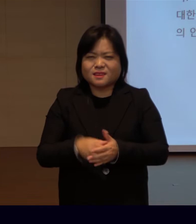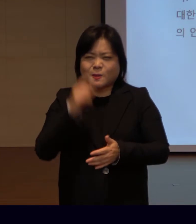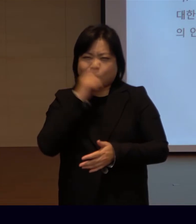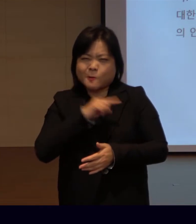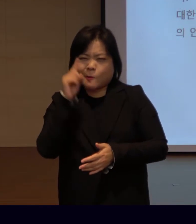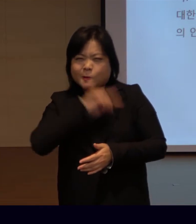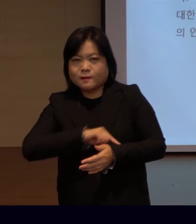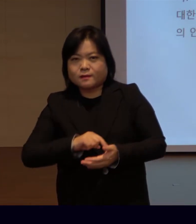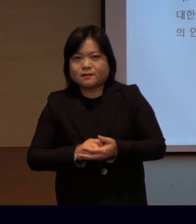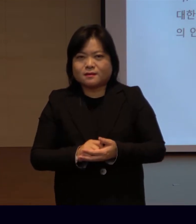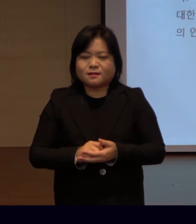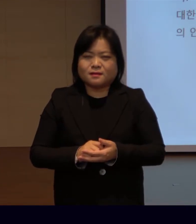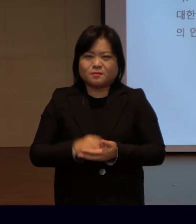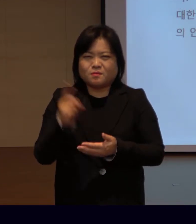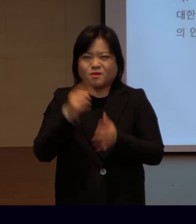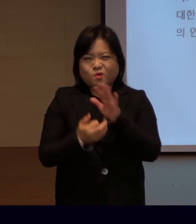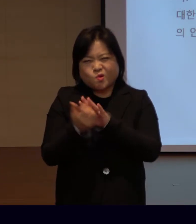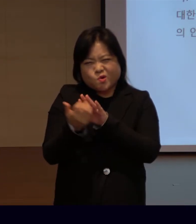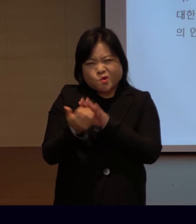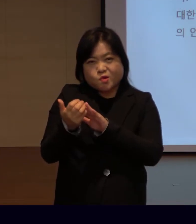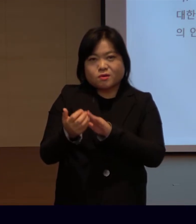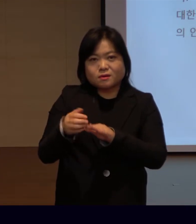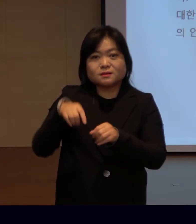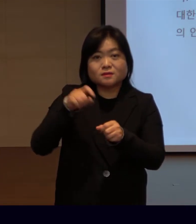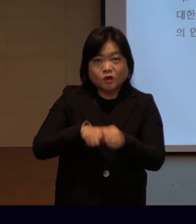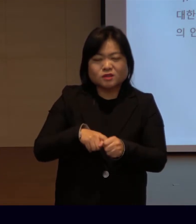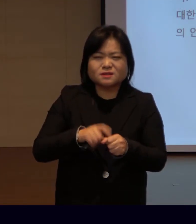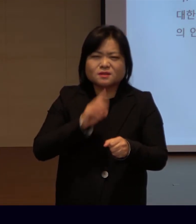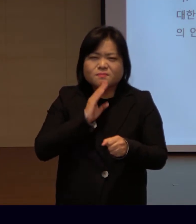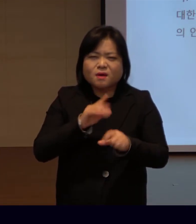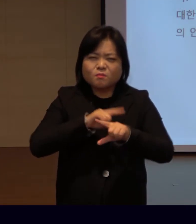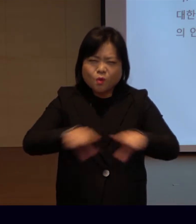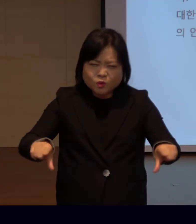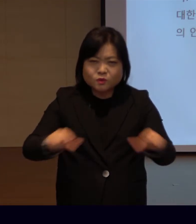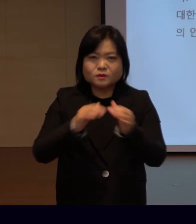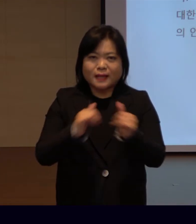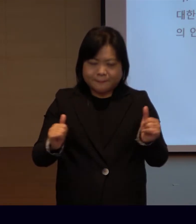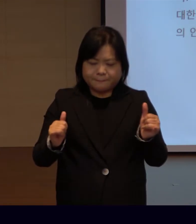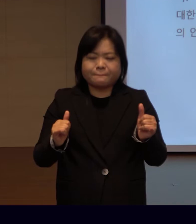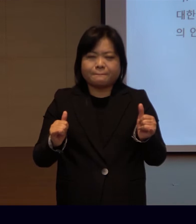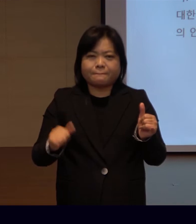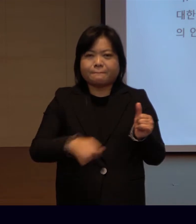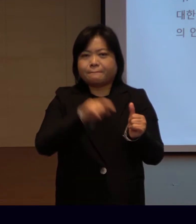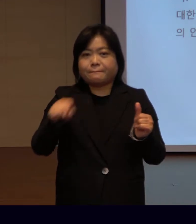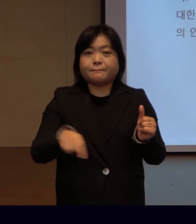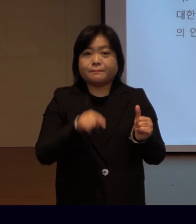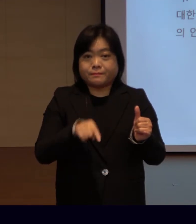뭐 찌질하고 이런 진짜 보통 사람들이 뒷면